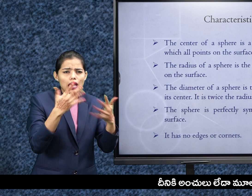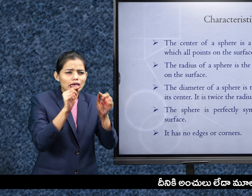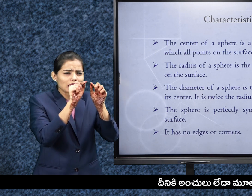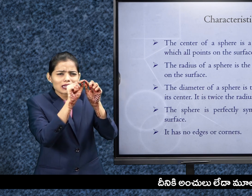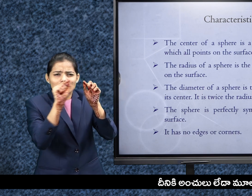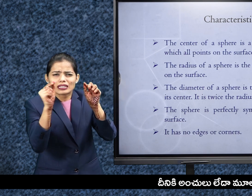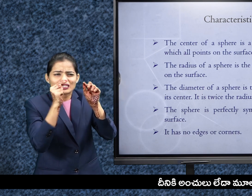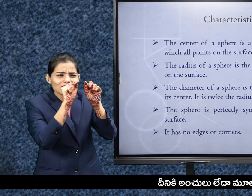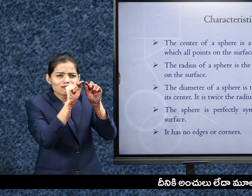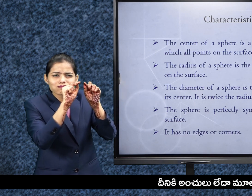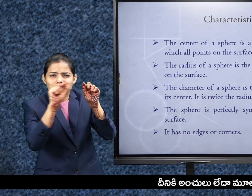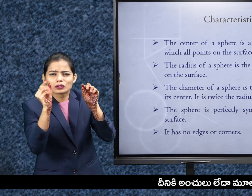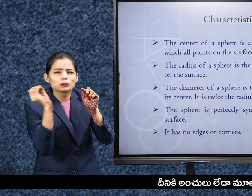దీనికి అంచులు లేదా మూలాలు ఉండవు.